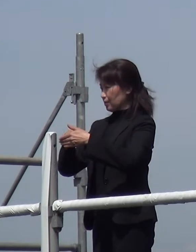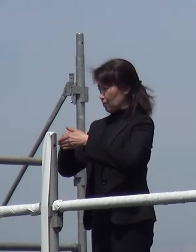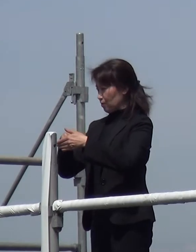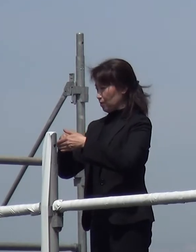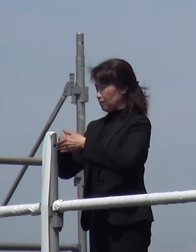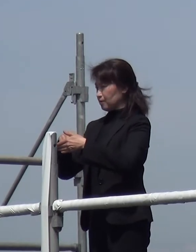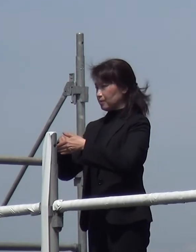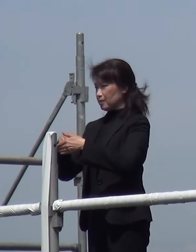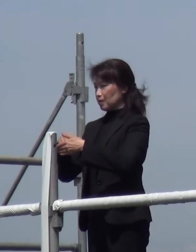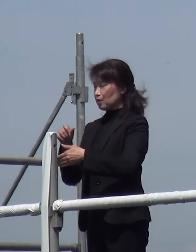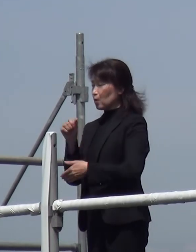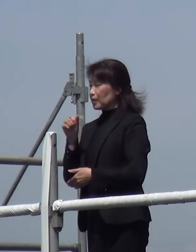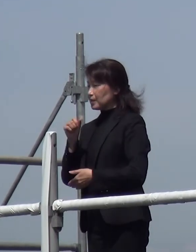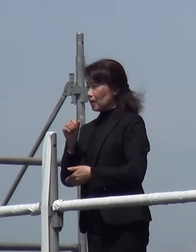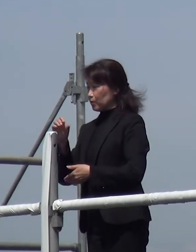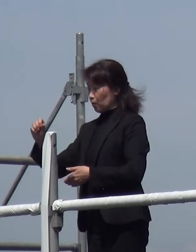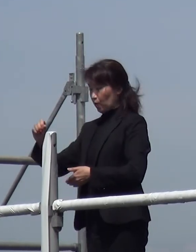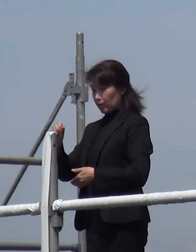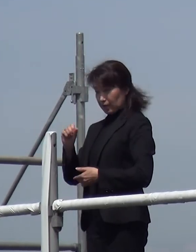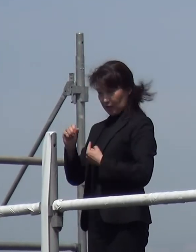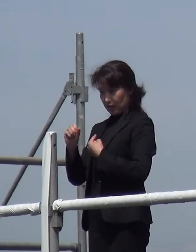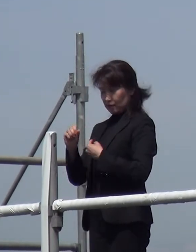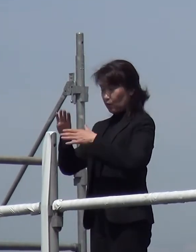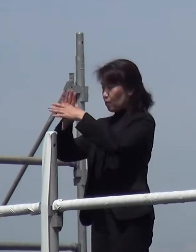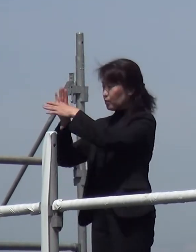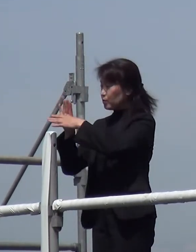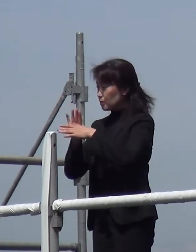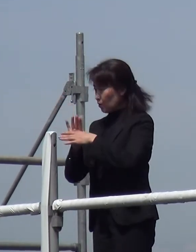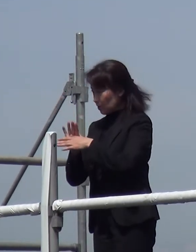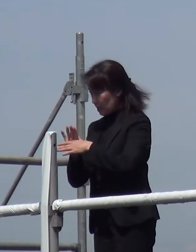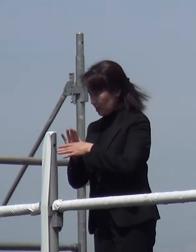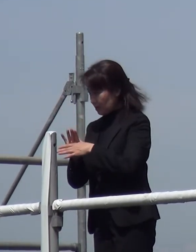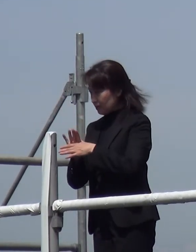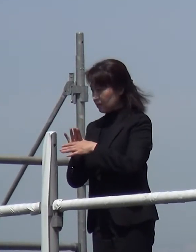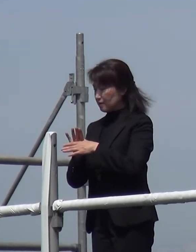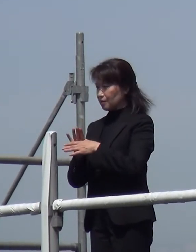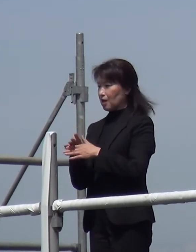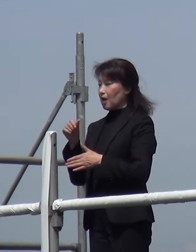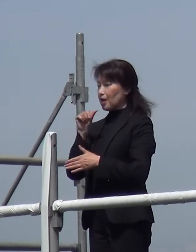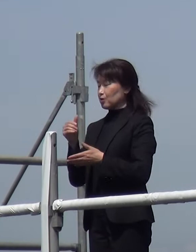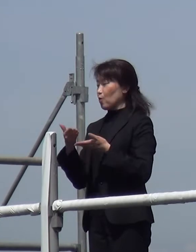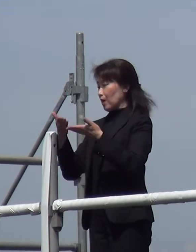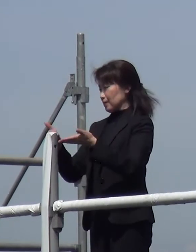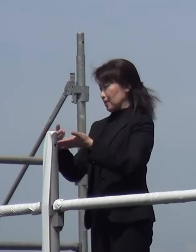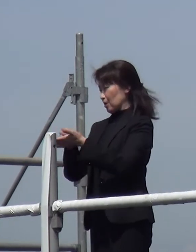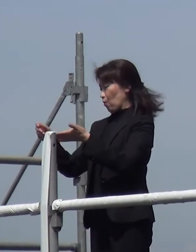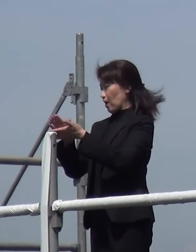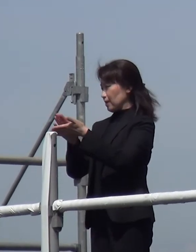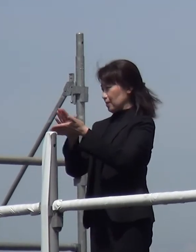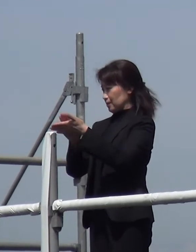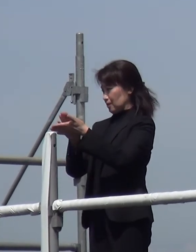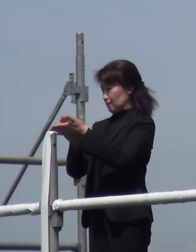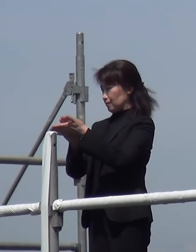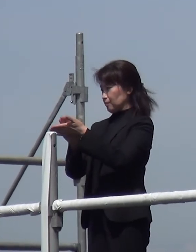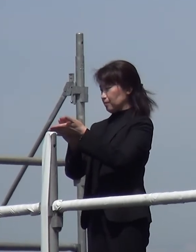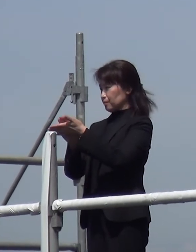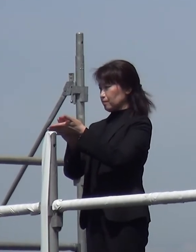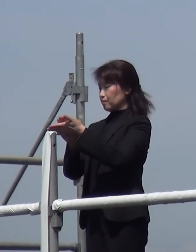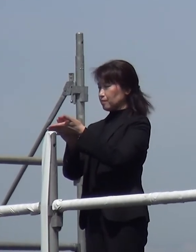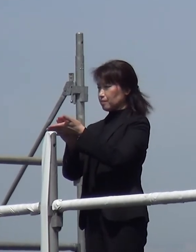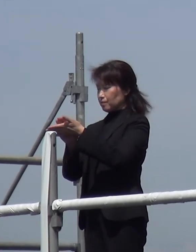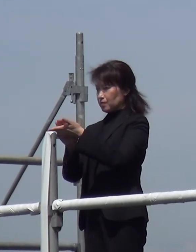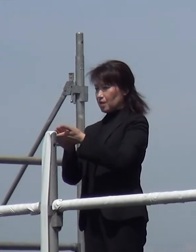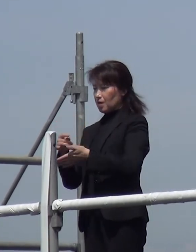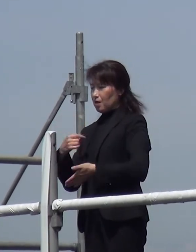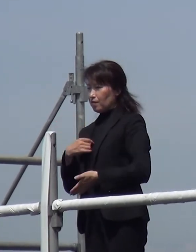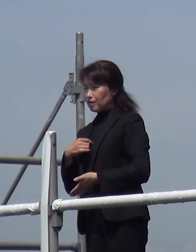てそのインタビューの文章が紹介されておりました。そして